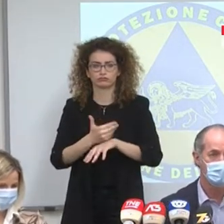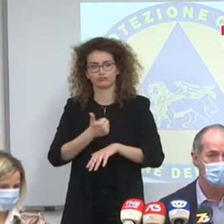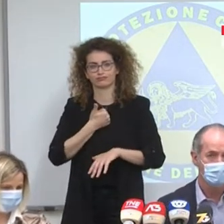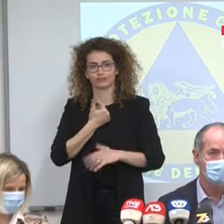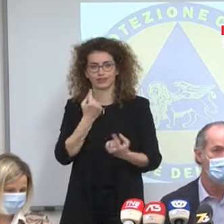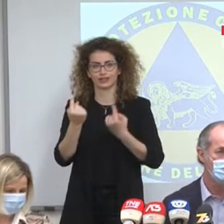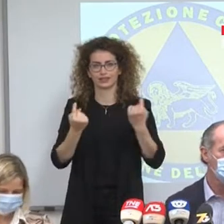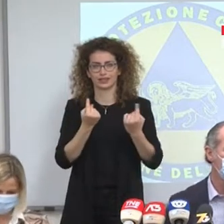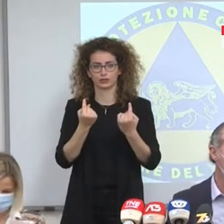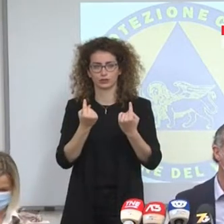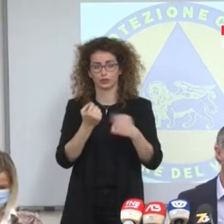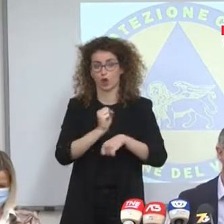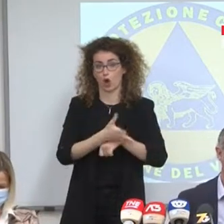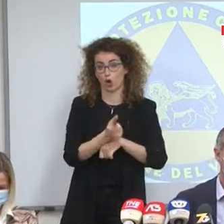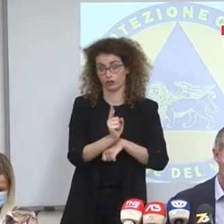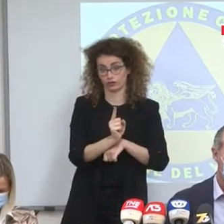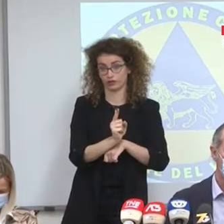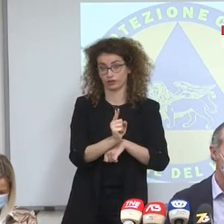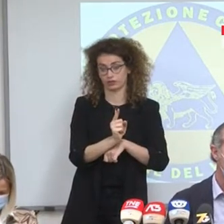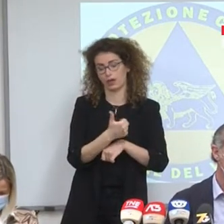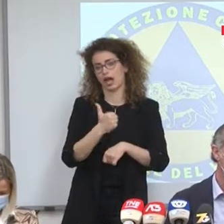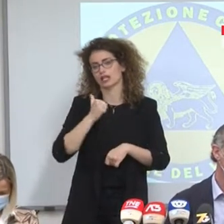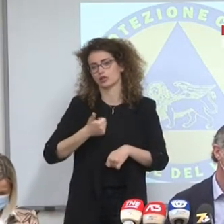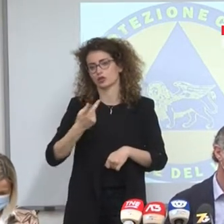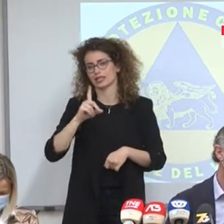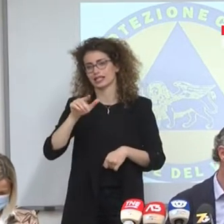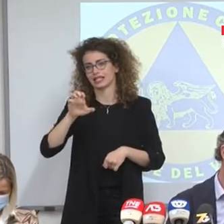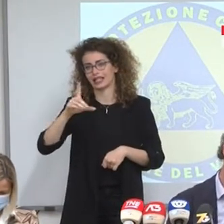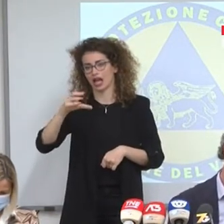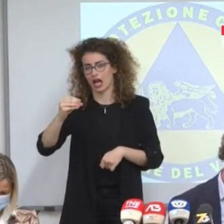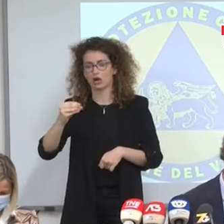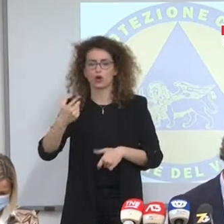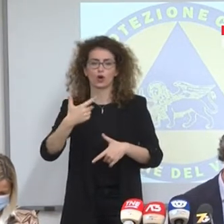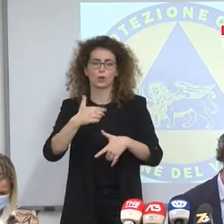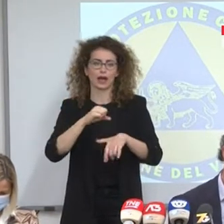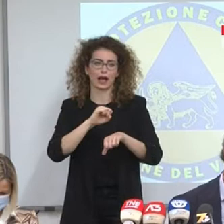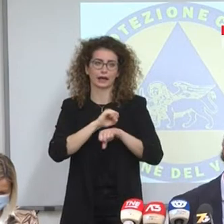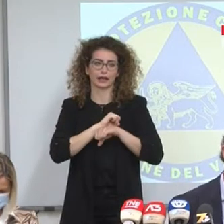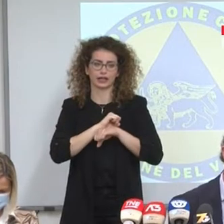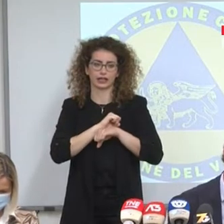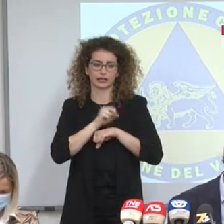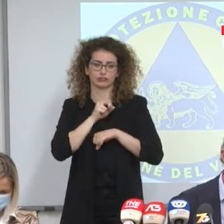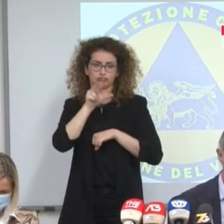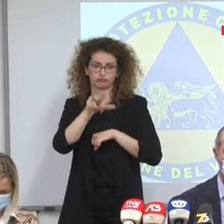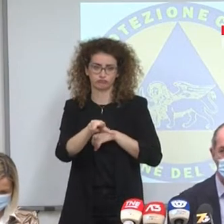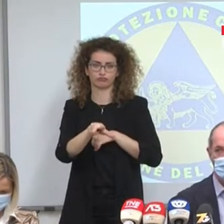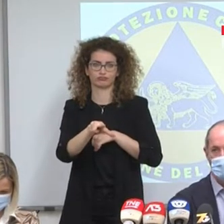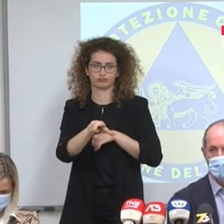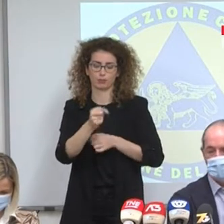sulla vicenda che non è Covid del signor Zennaro, però ritenevo utile che fosse data anche un messaggio,